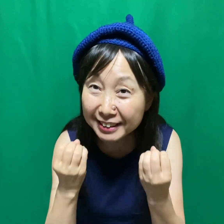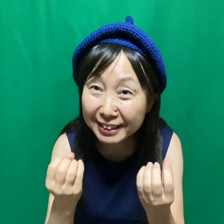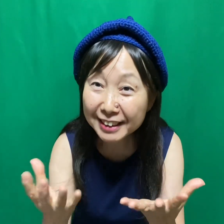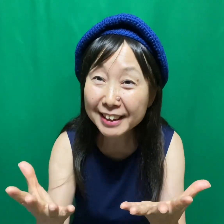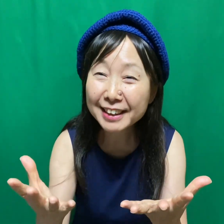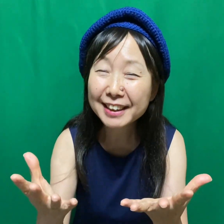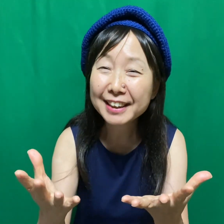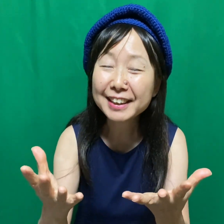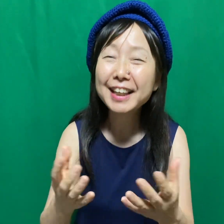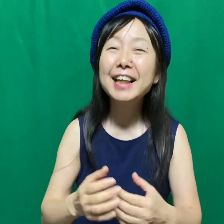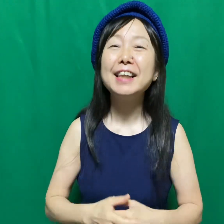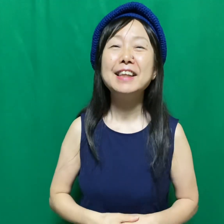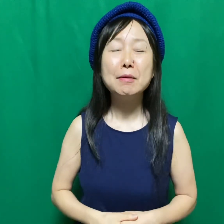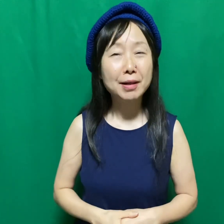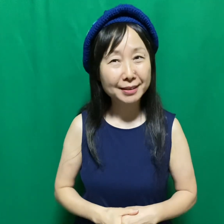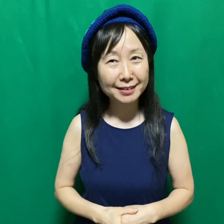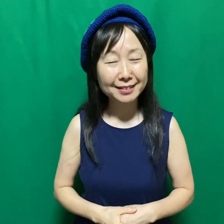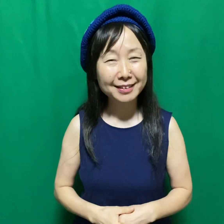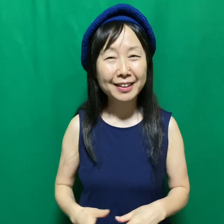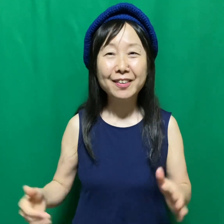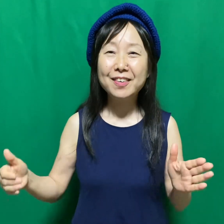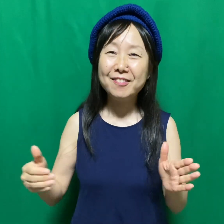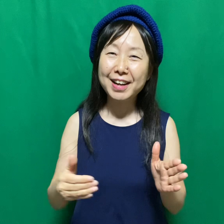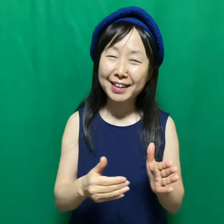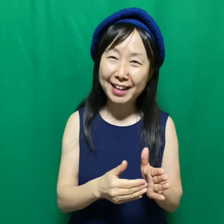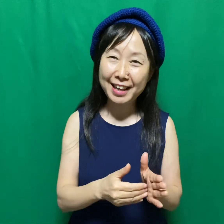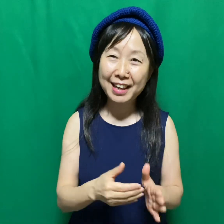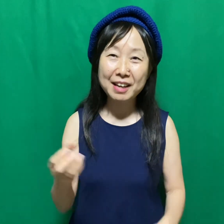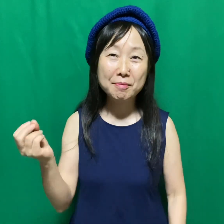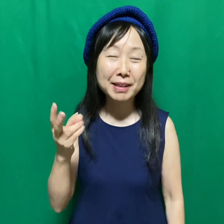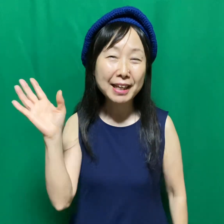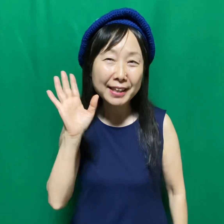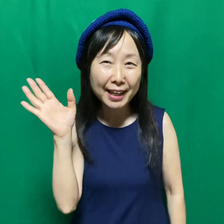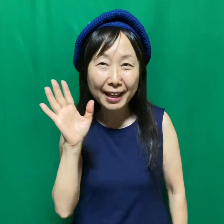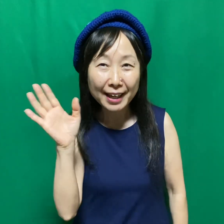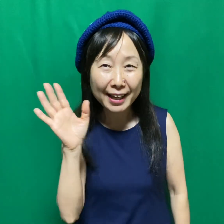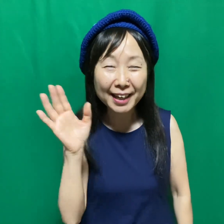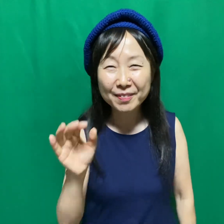しいってやってます。ここまで、またねー。